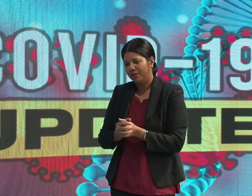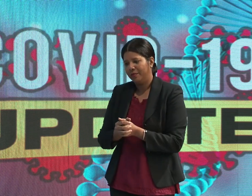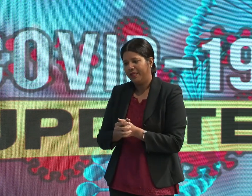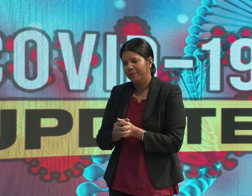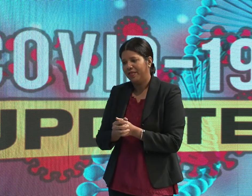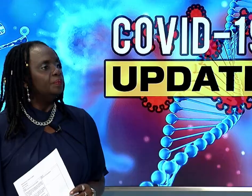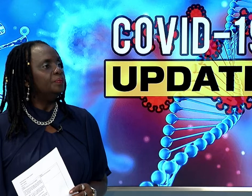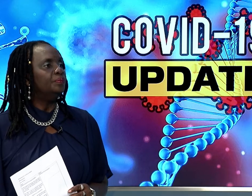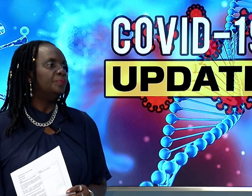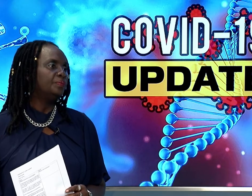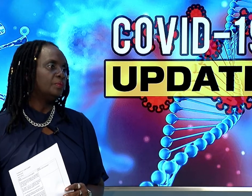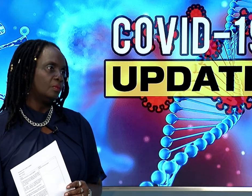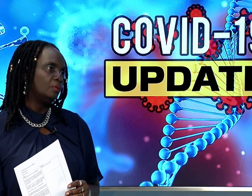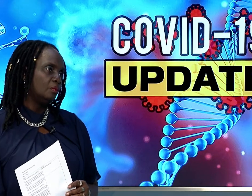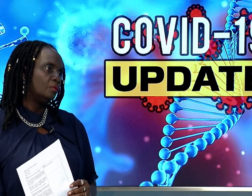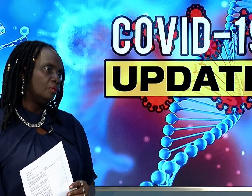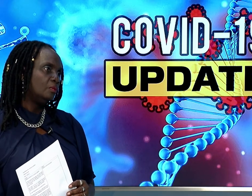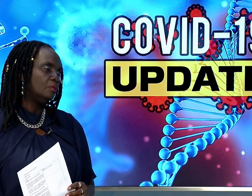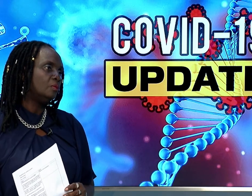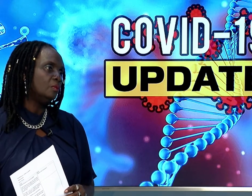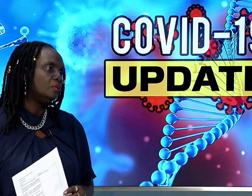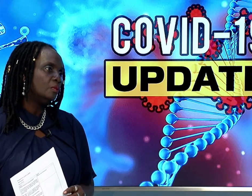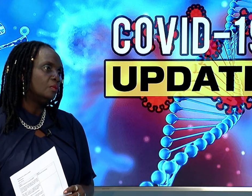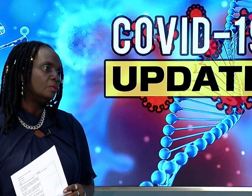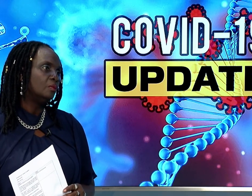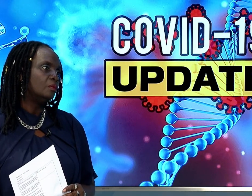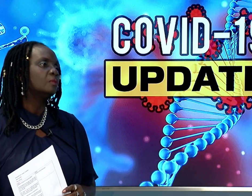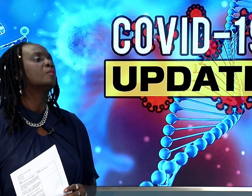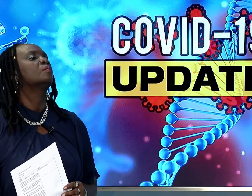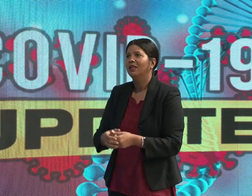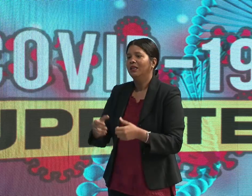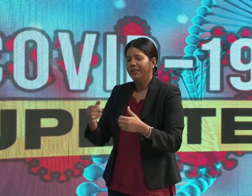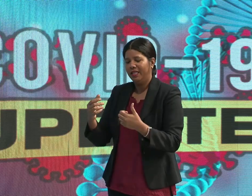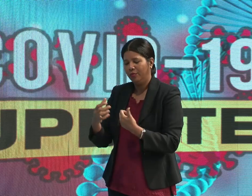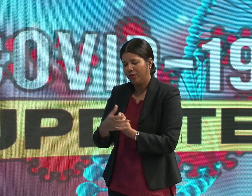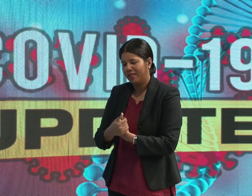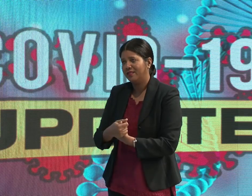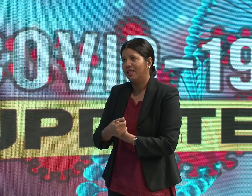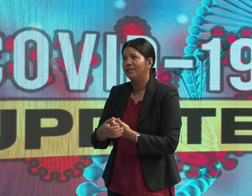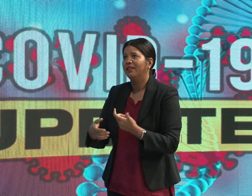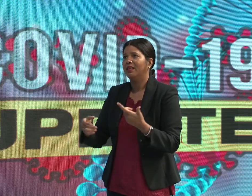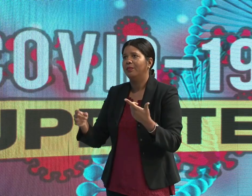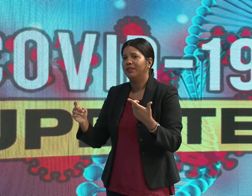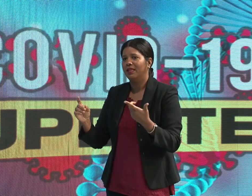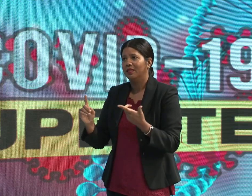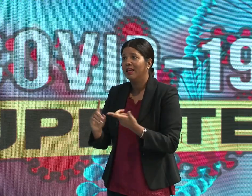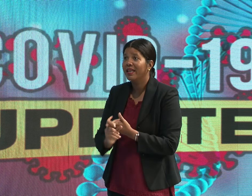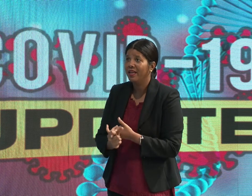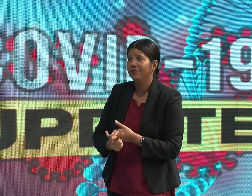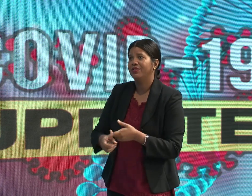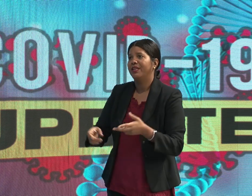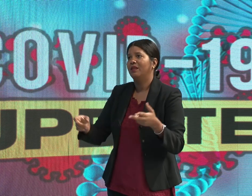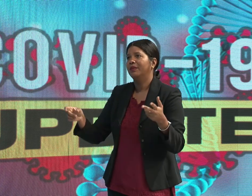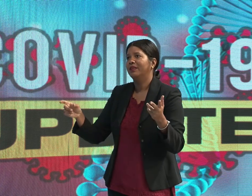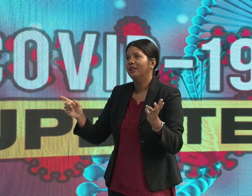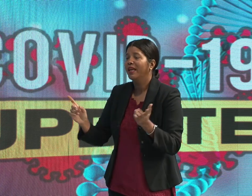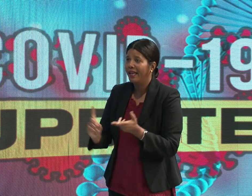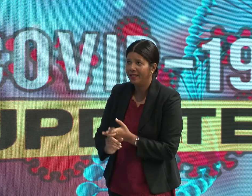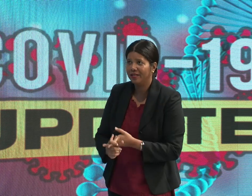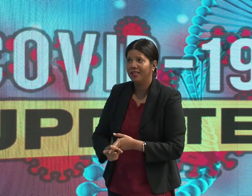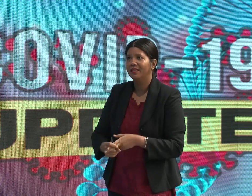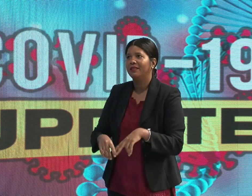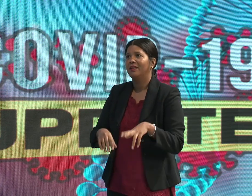aangaf bij de persconferentie van afgelopen woensdag, hebben we een aanvang gemaakt. Een heleboel crashtanten zijn al betaald, crafters zijn al